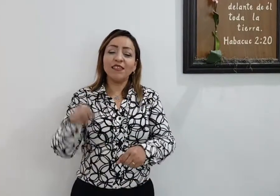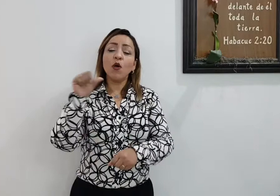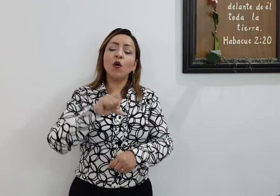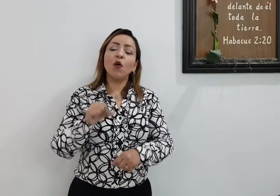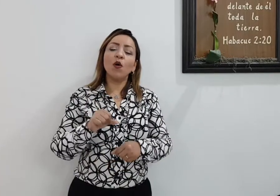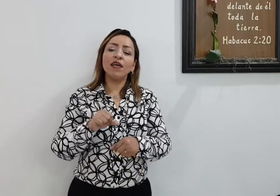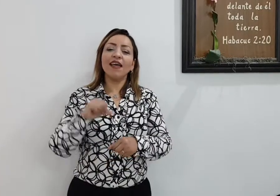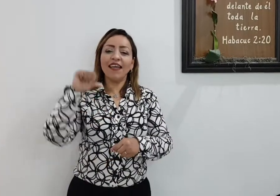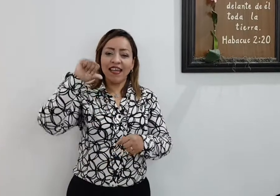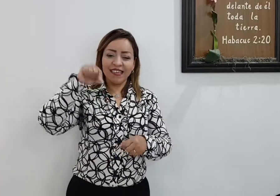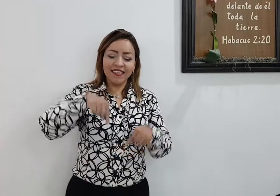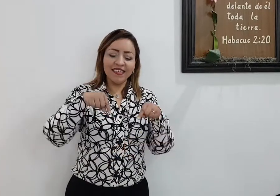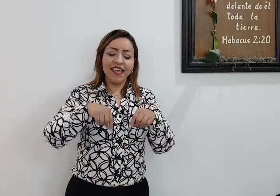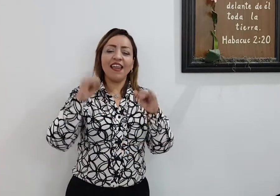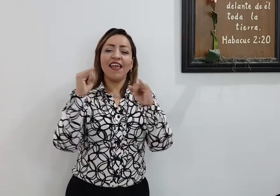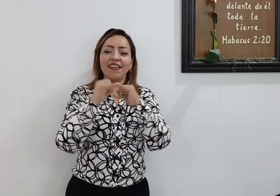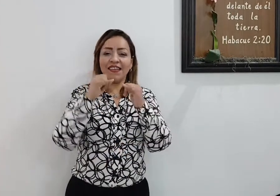se acuerda cuáles eran una de esas cualidades?